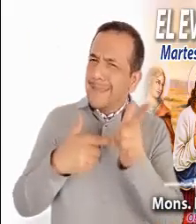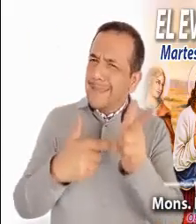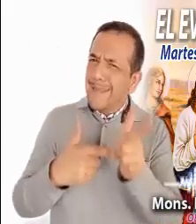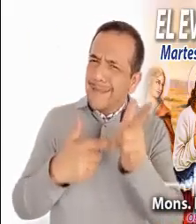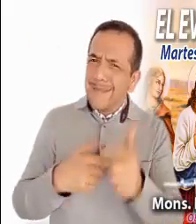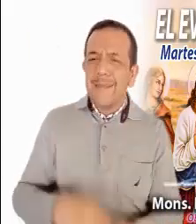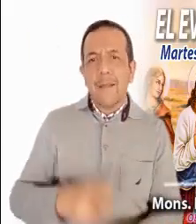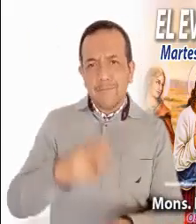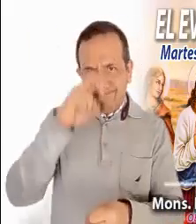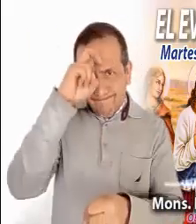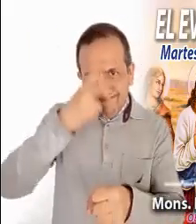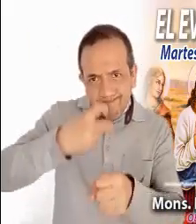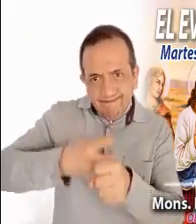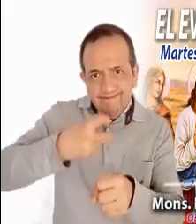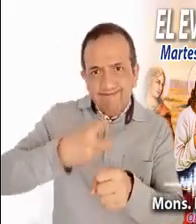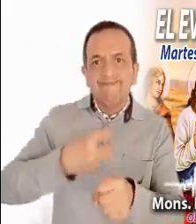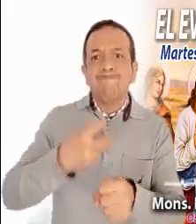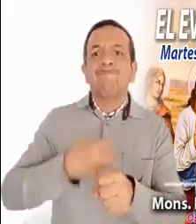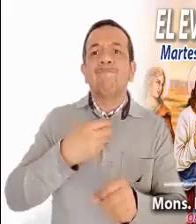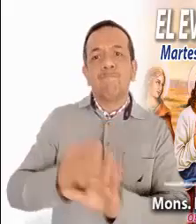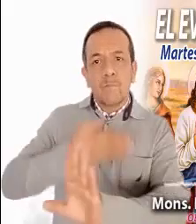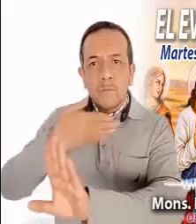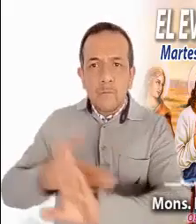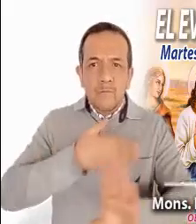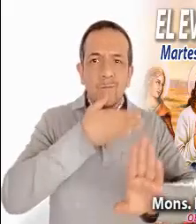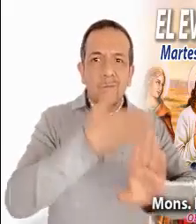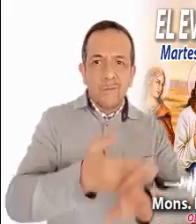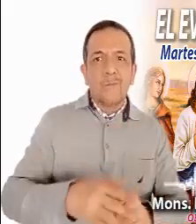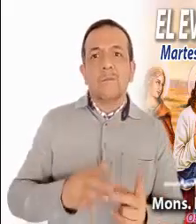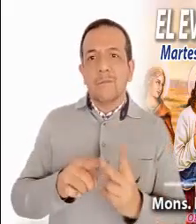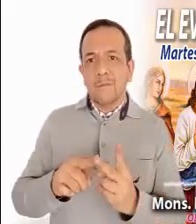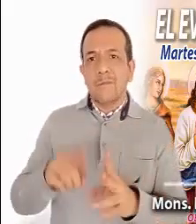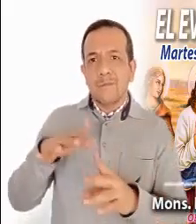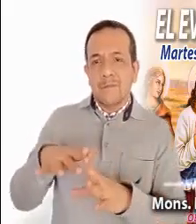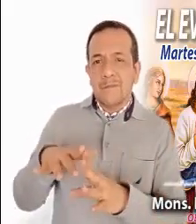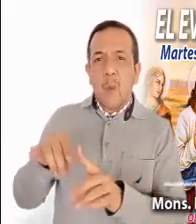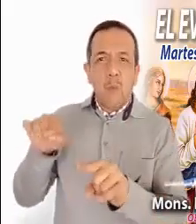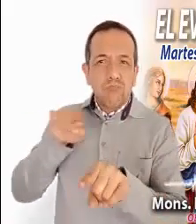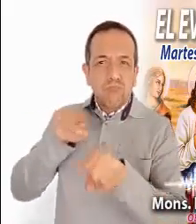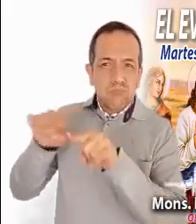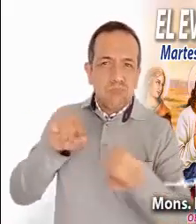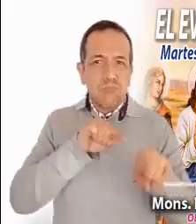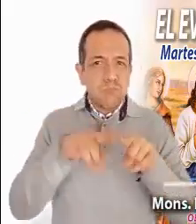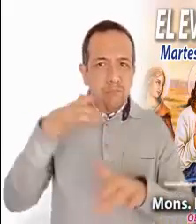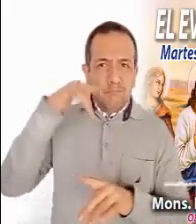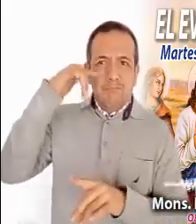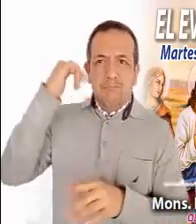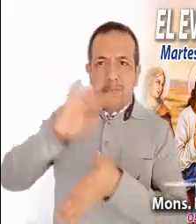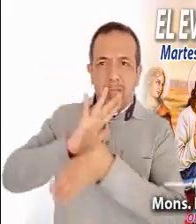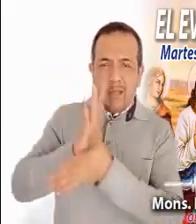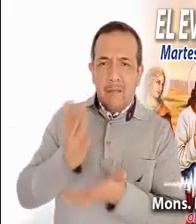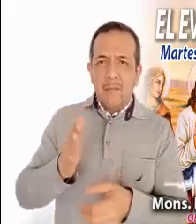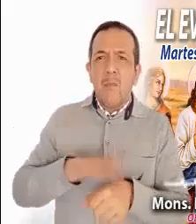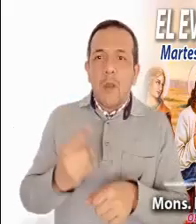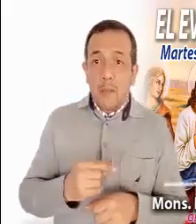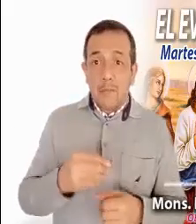retornan las ofensas? Detrás del pasaje evangélico de este día, encontramos dos terribles